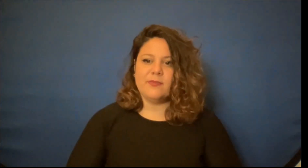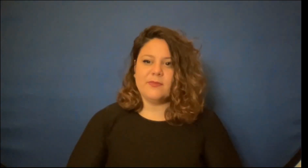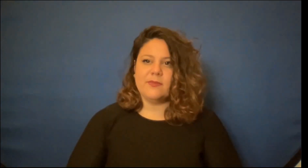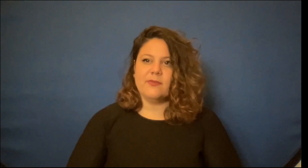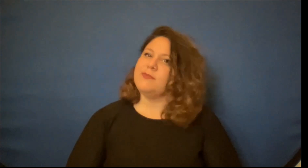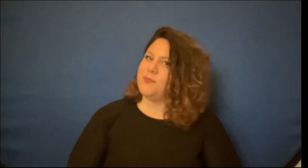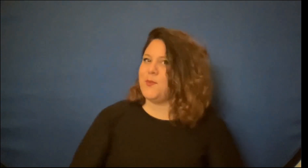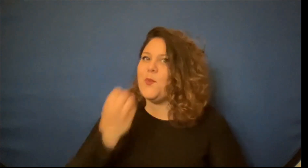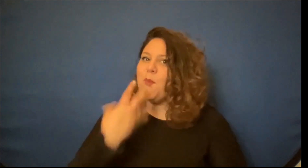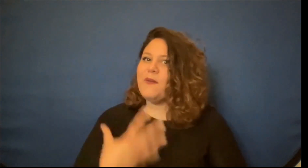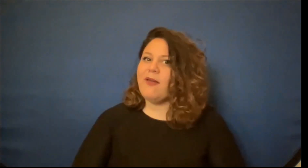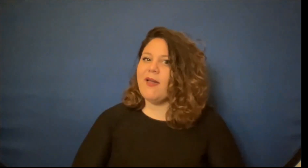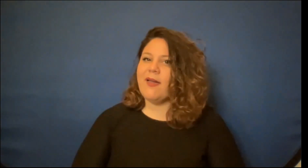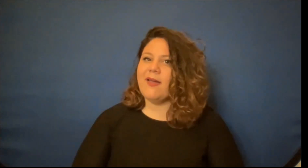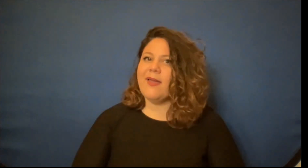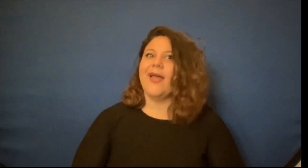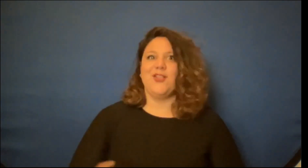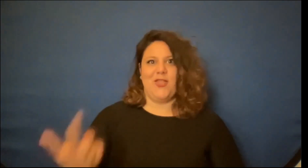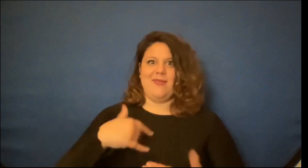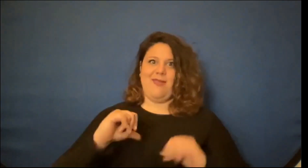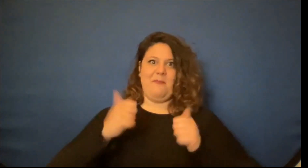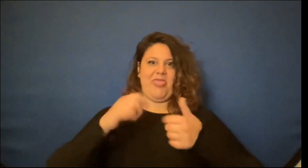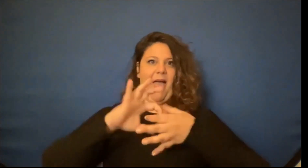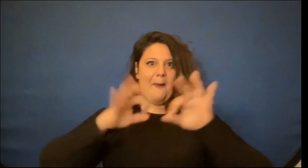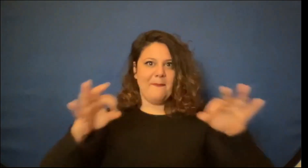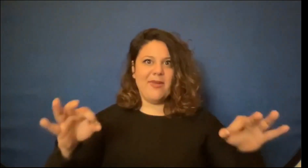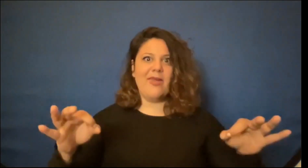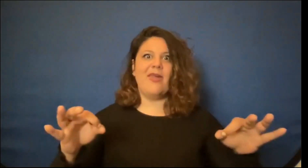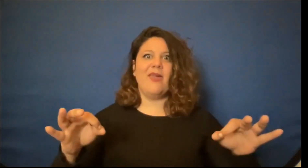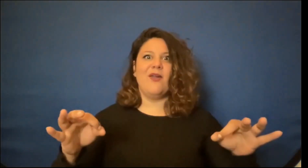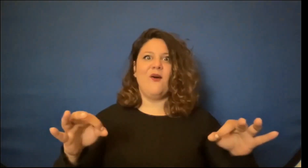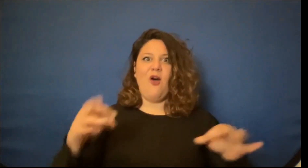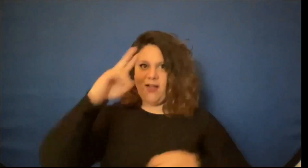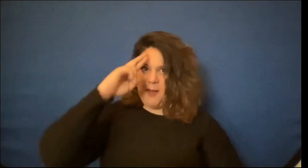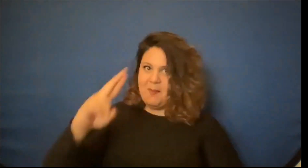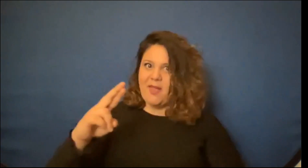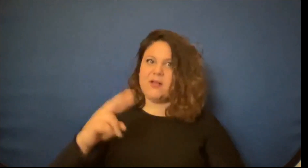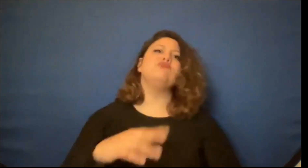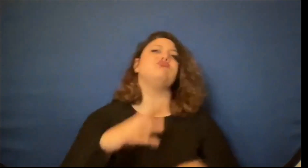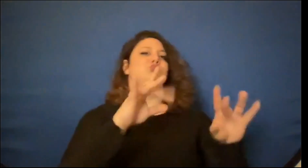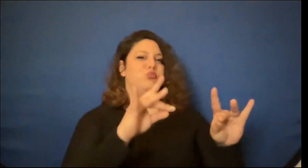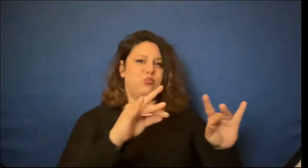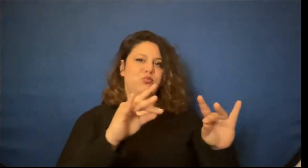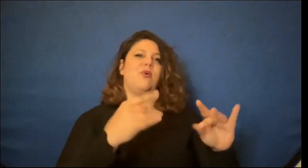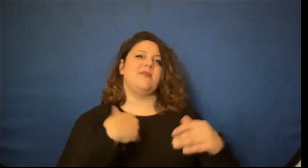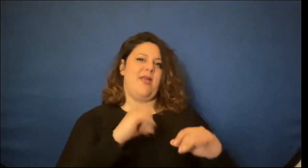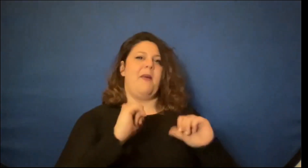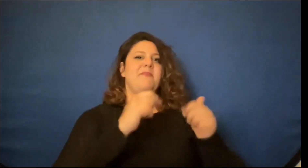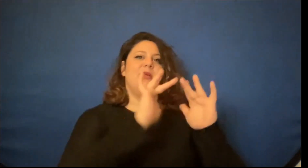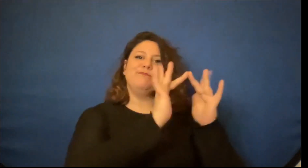Muy bien, bueno, pero entonces ya tuviste amigos, o sea, o tenías, bueno, Empecé ahí a compañeros, te tener respetaban. amigos, ahí pues fui